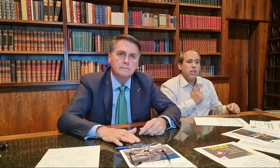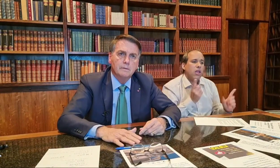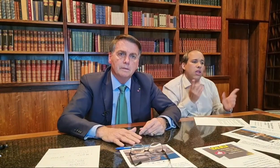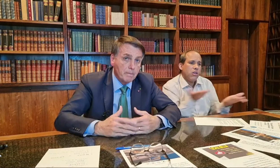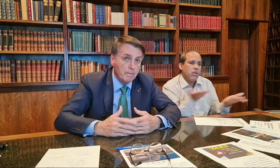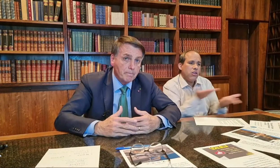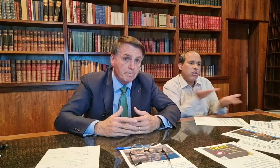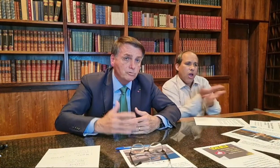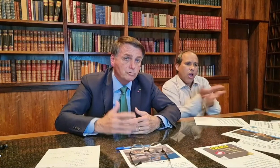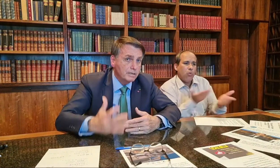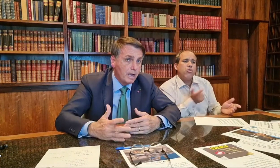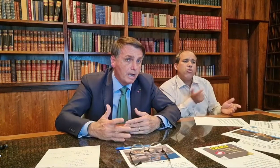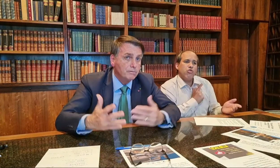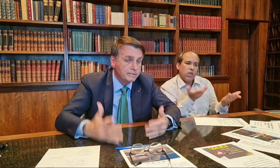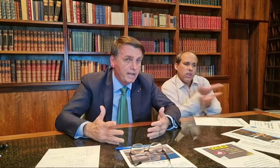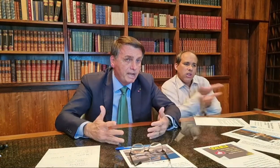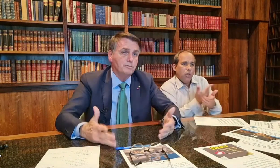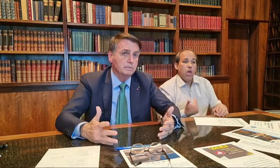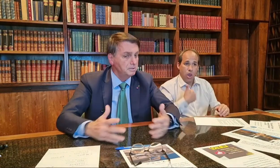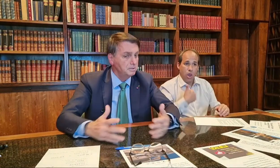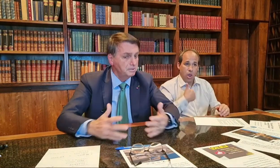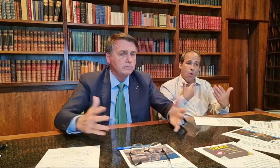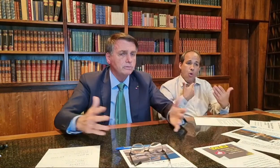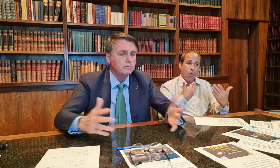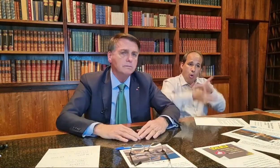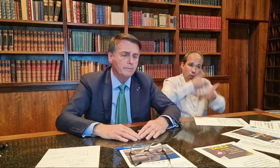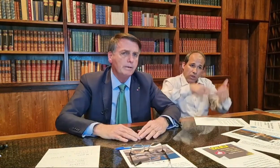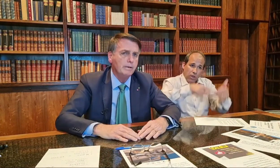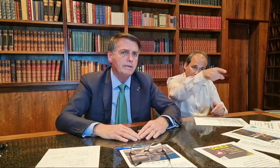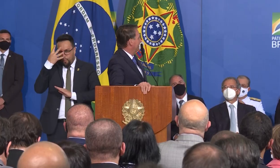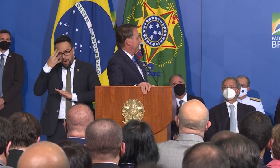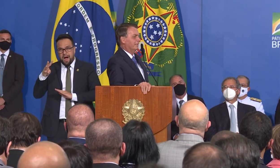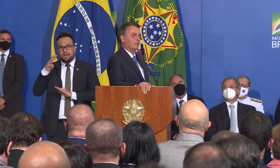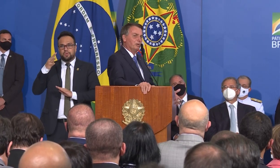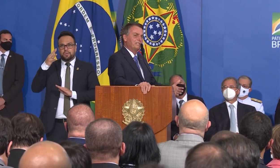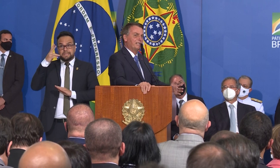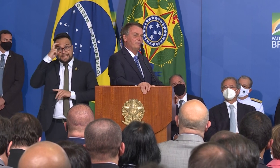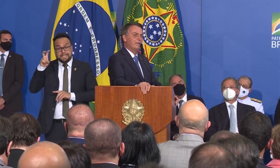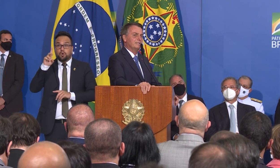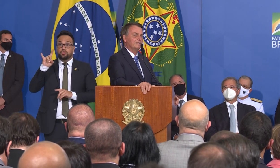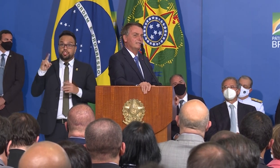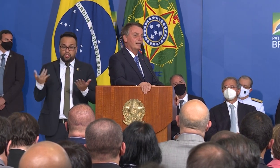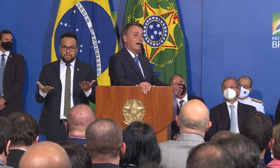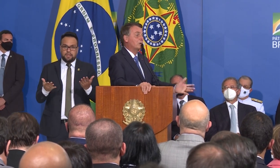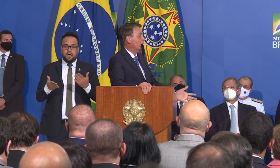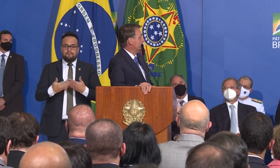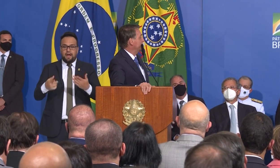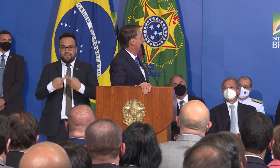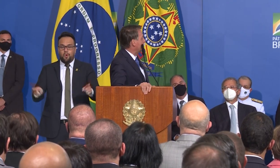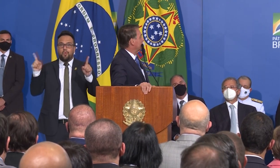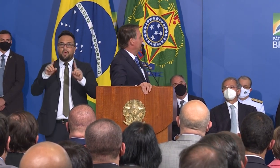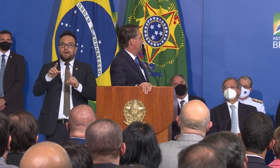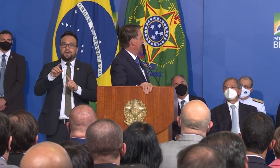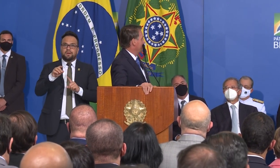por mi parte para hablar con su excelencia el ministro fuks está abierto el diálogo bolsonaro también arremetió de nuevo contra